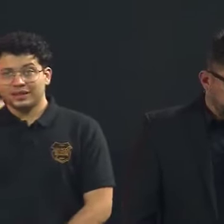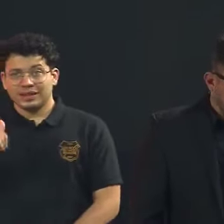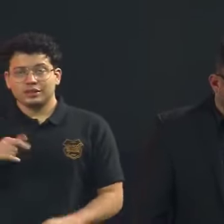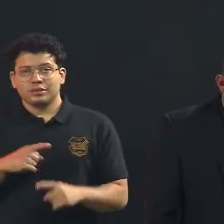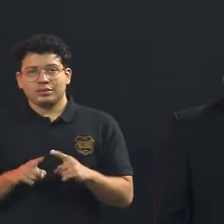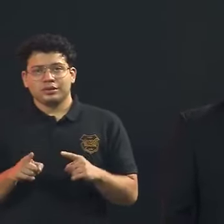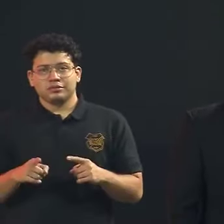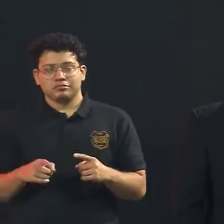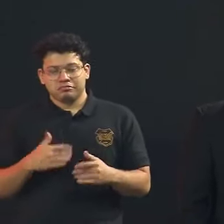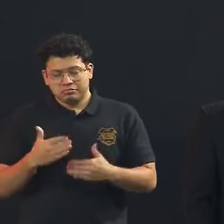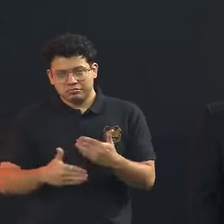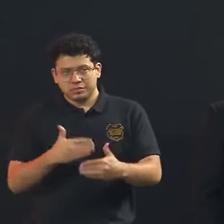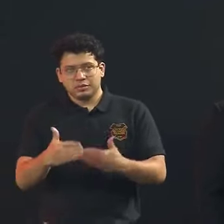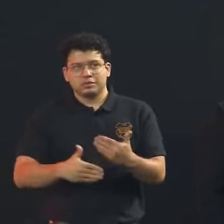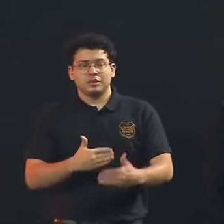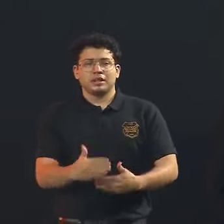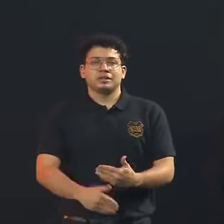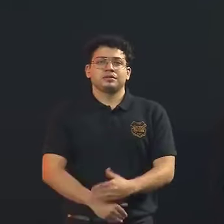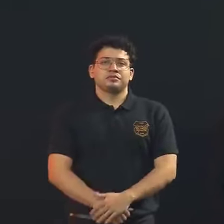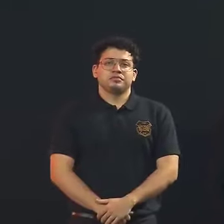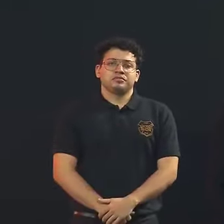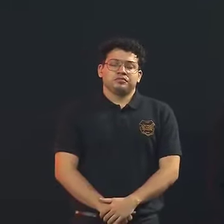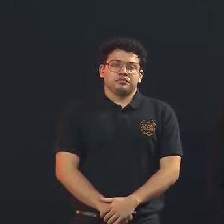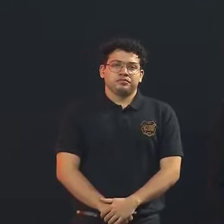pero vamos para adelante.